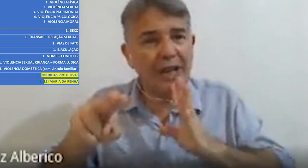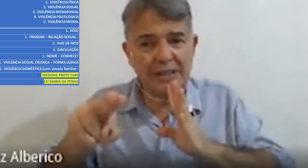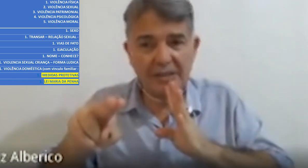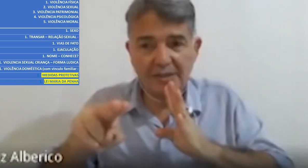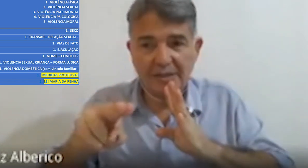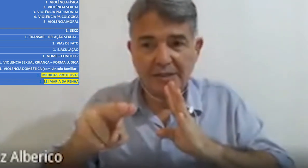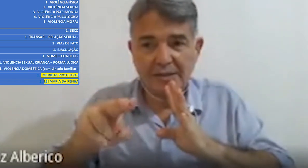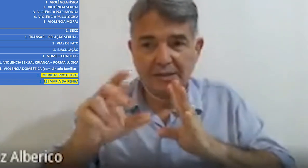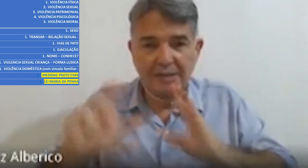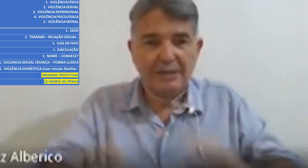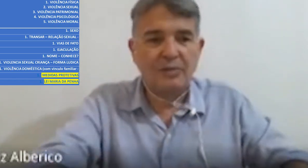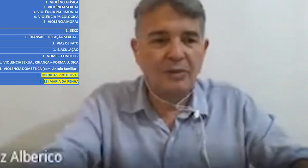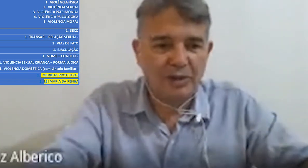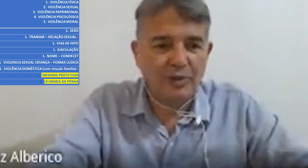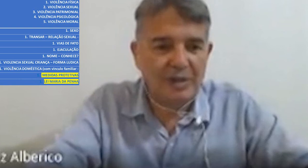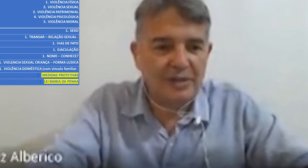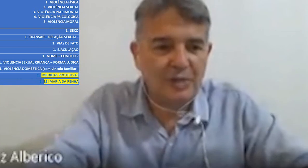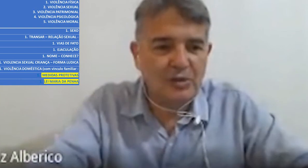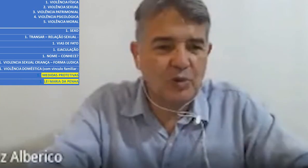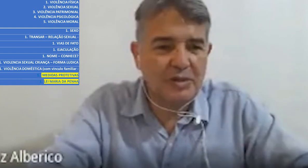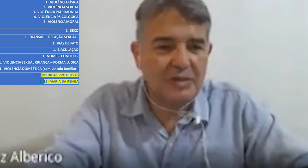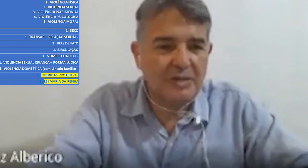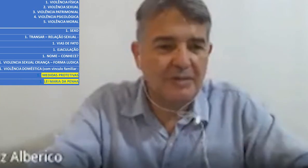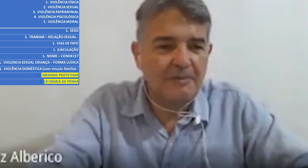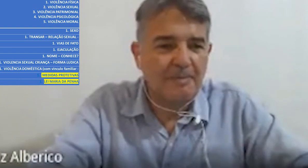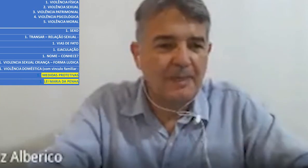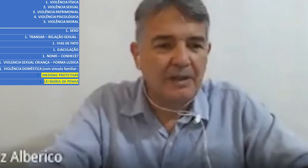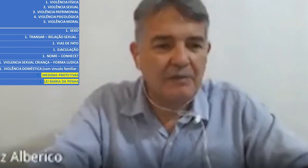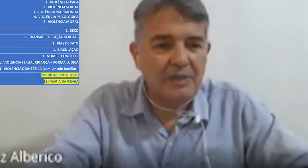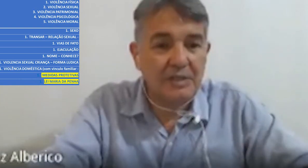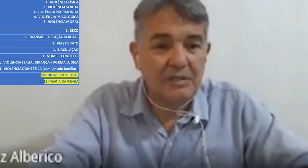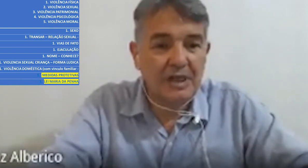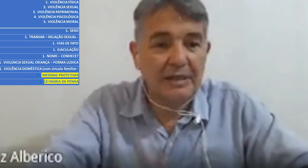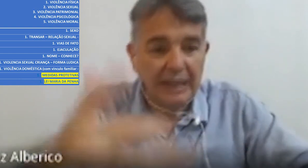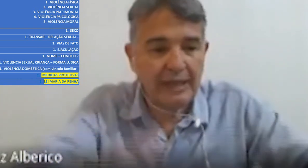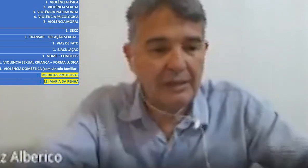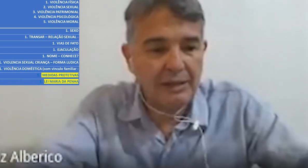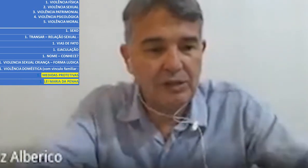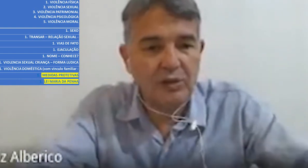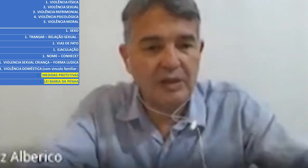Conhece? Então, ó, já estou trazendo mais coisas que vocês já têm